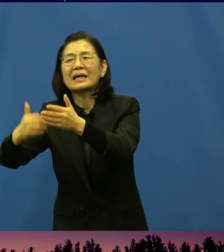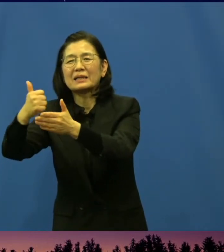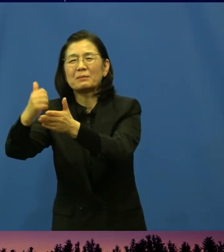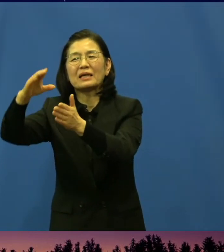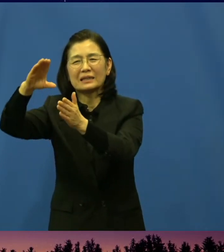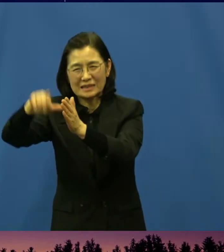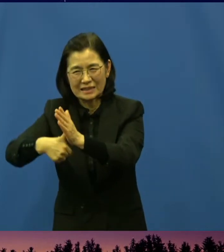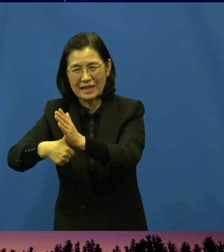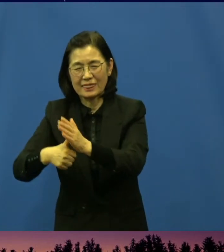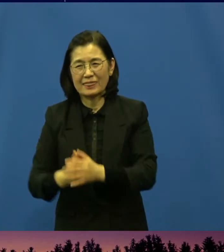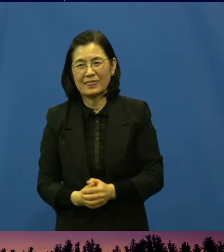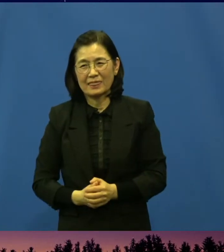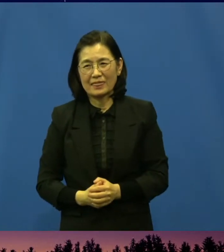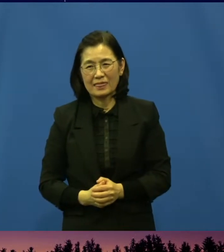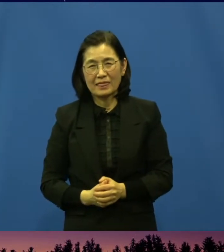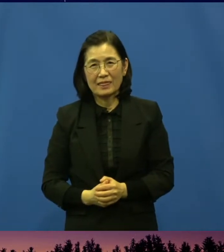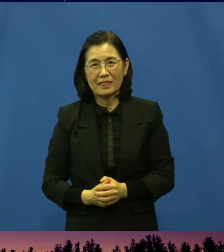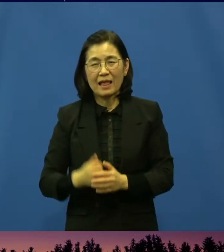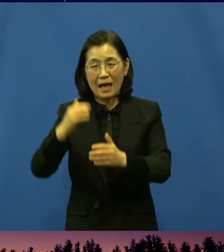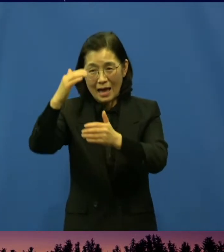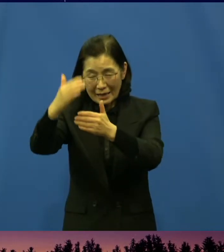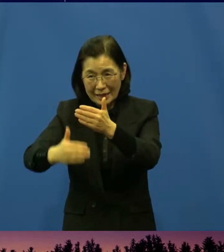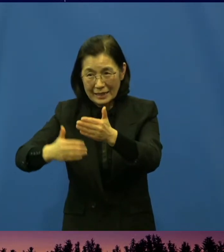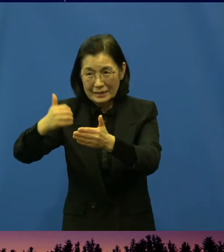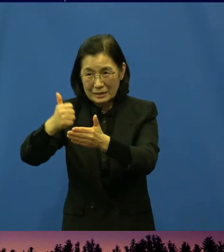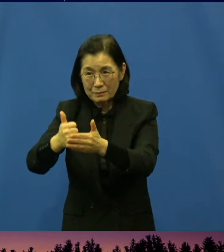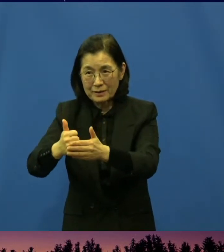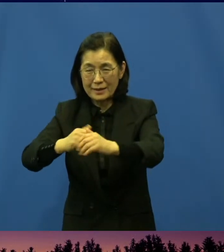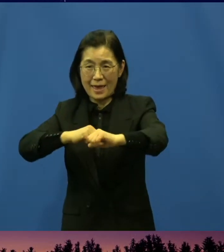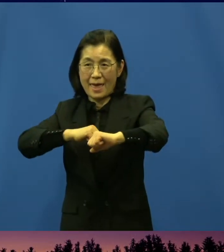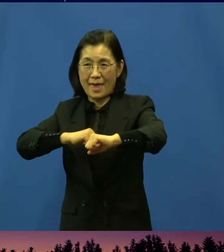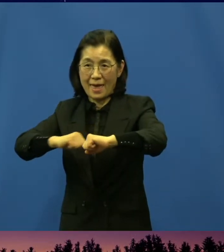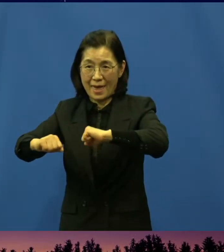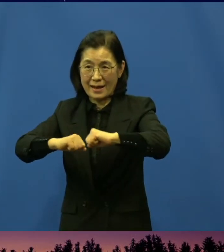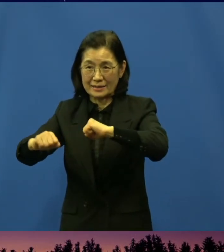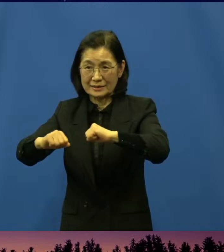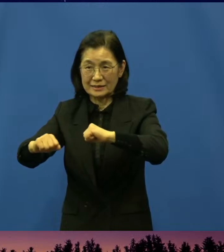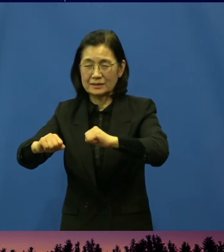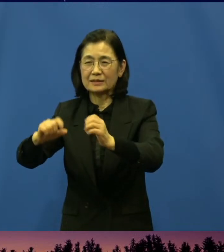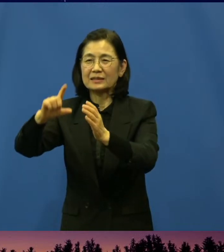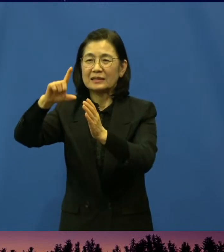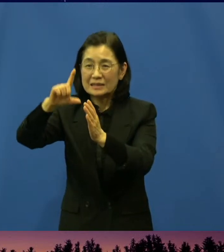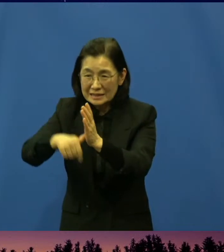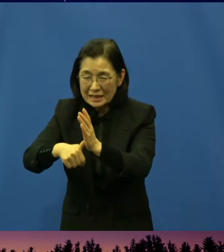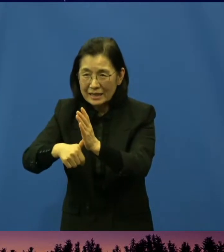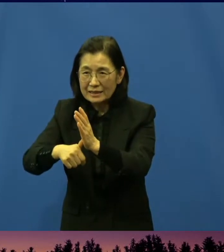뭐예요? 하나님이 일하시는 결정적인 시간을 말해요.